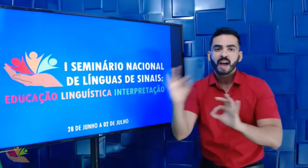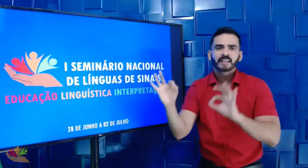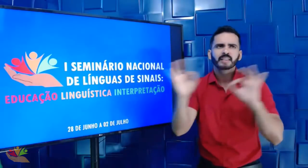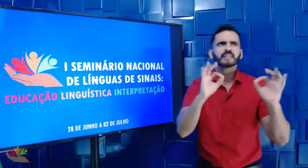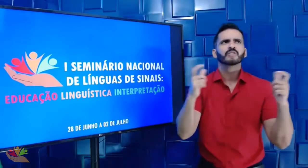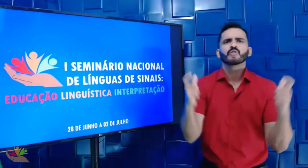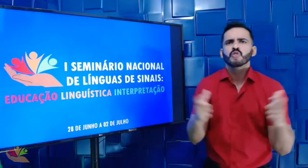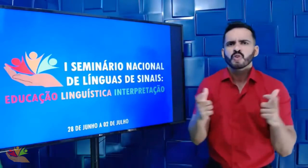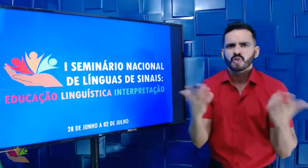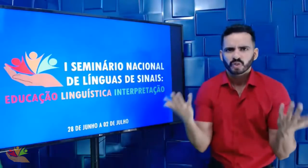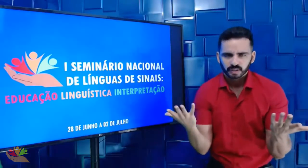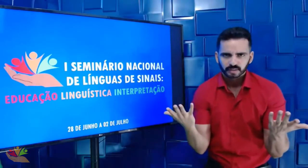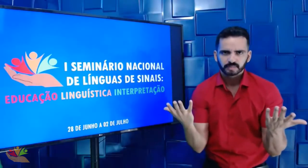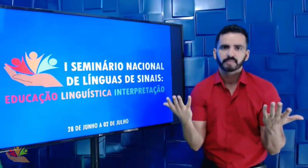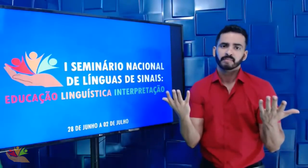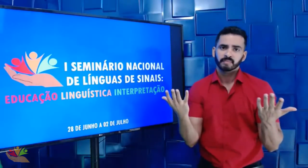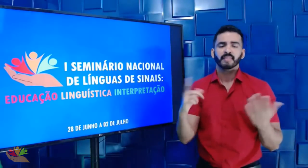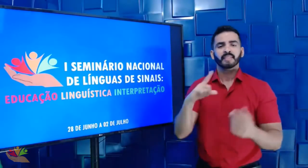Alemanha.